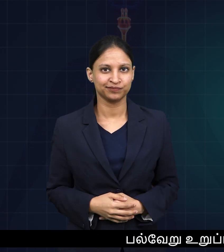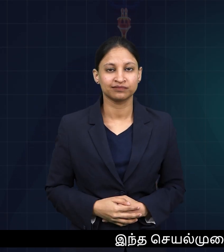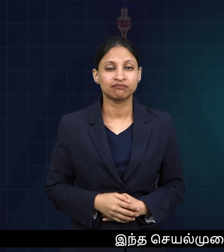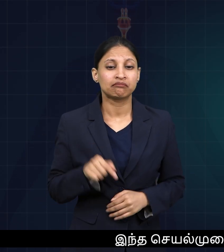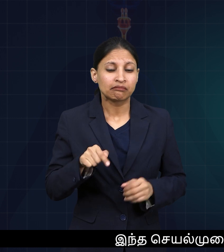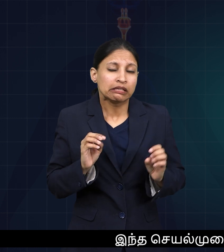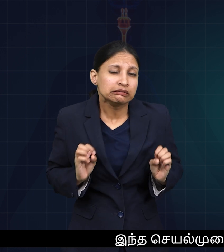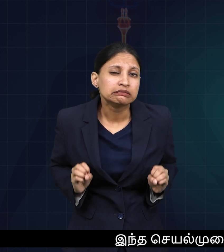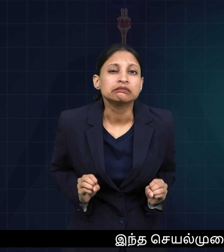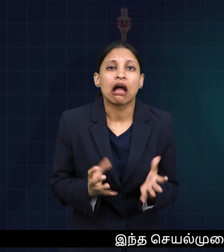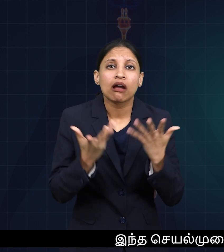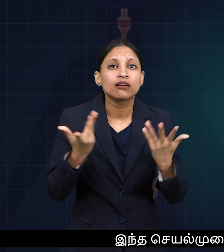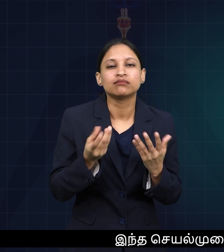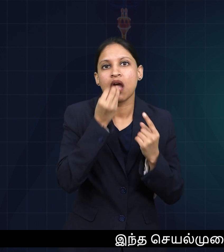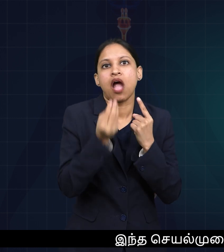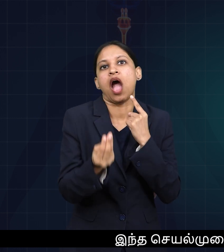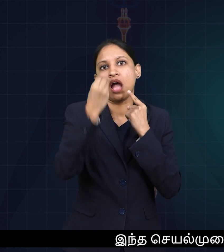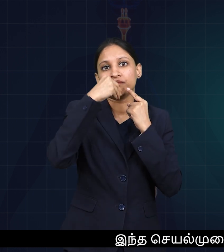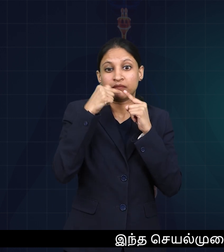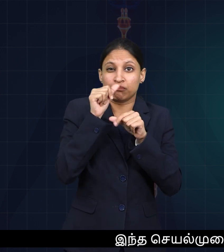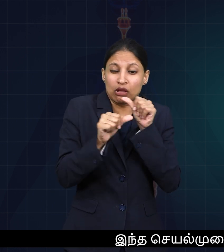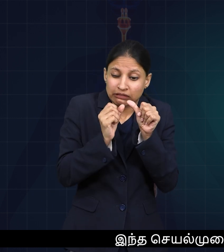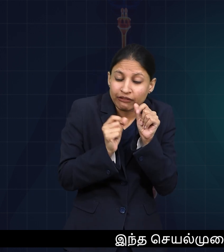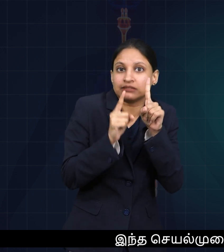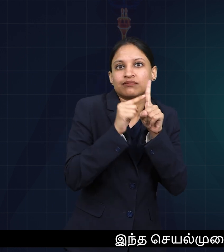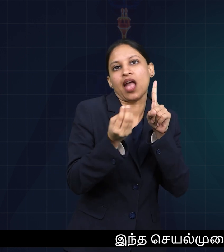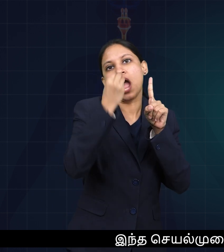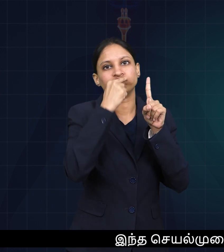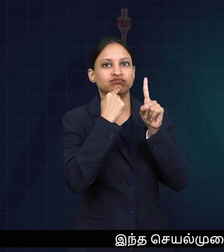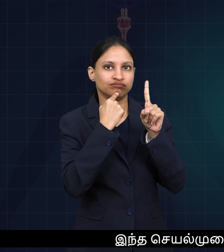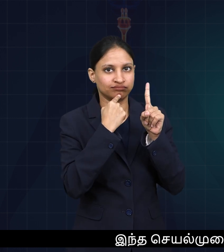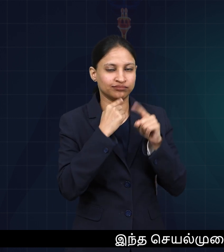கொண்டுள்ளது. இந்த செயல்முறை வாயில் தொடங்குகிறது.